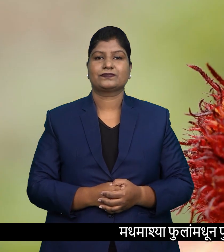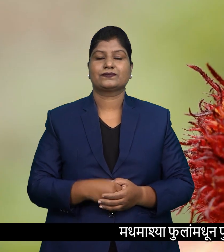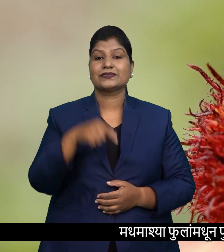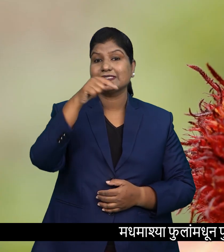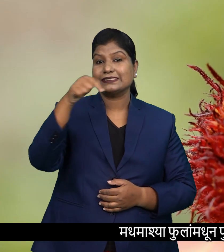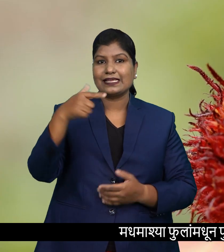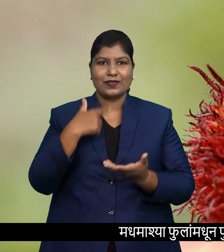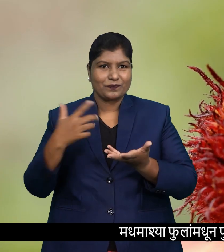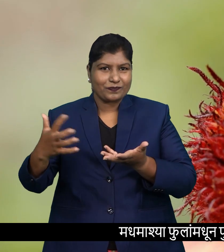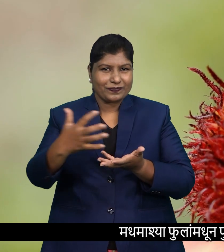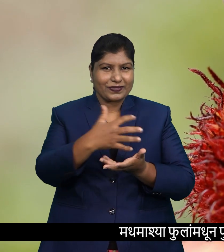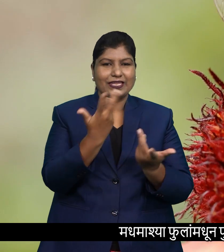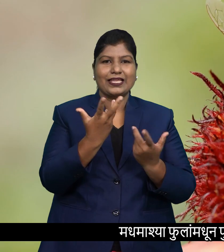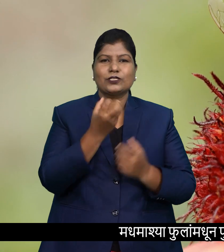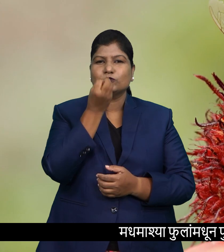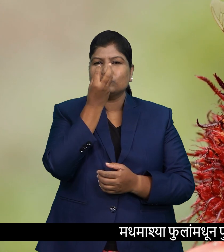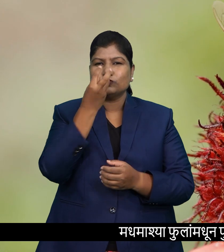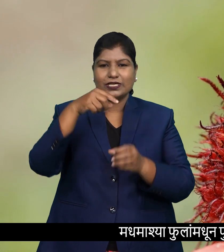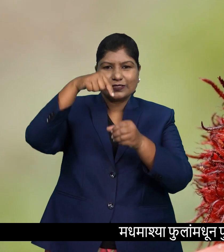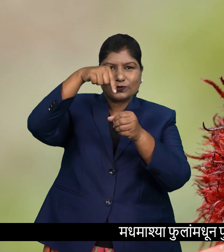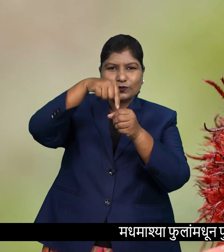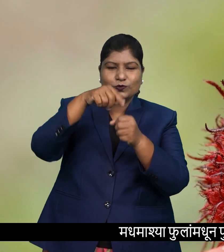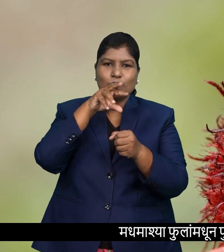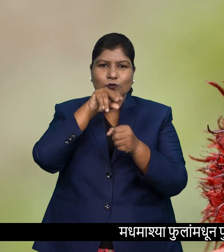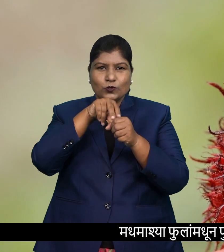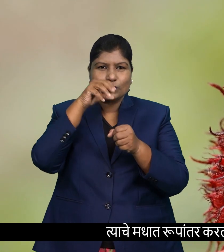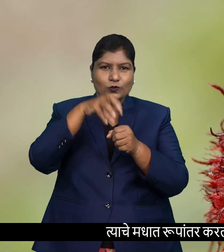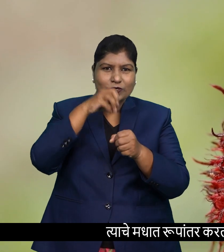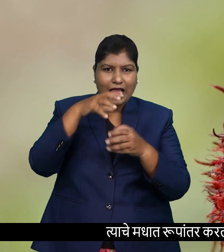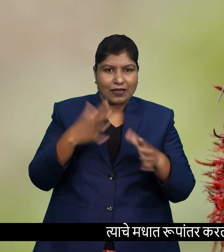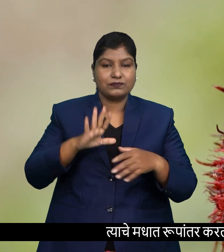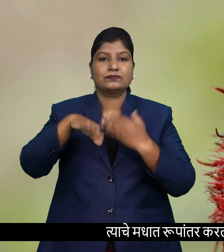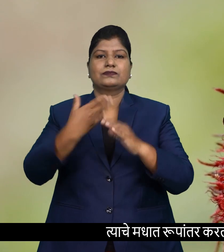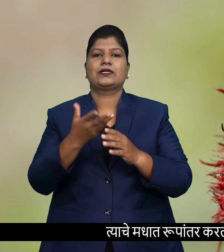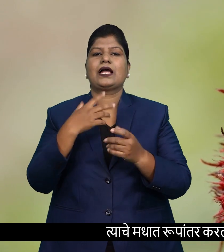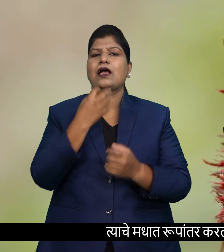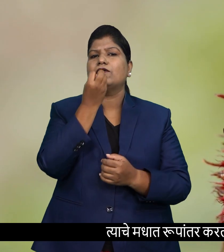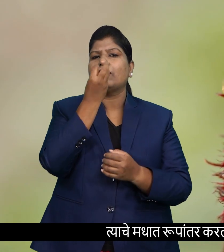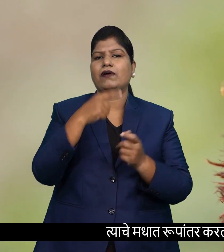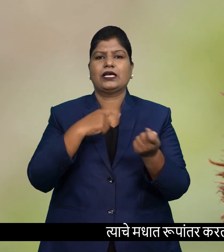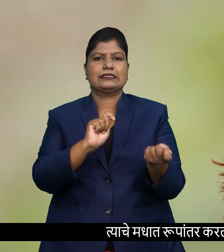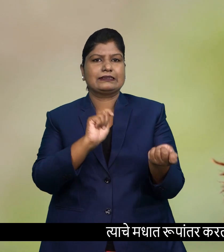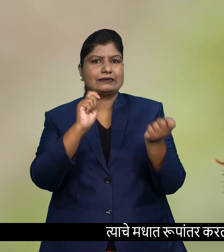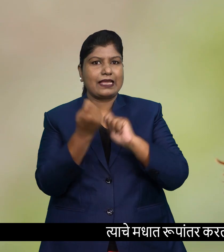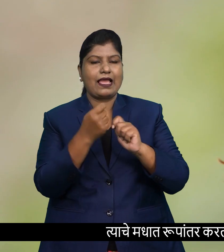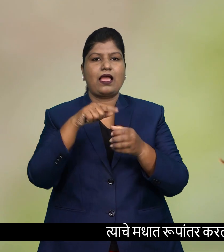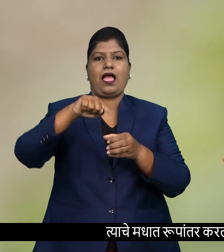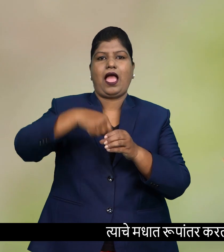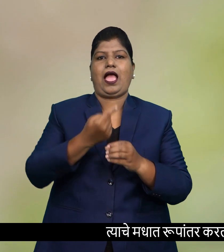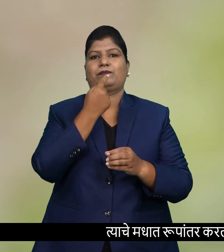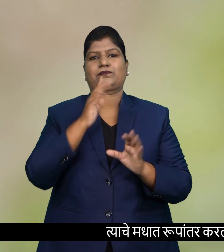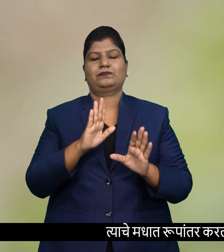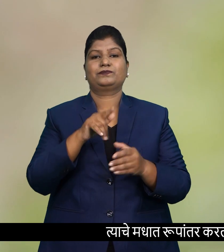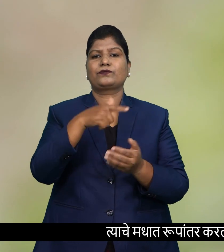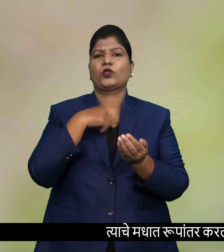मधमाशा फुलांमधून फुलातील मध गोळा करतात, त्याचे मधात रूपांतर करतात आणि ते